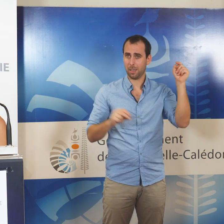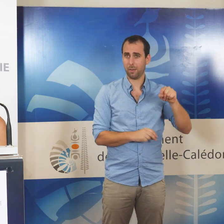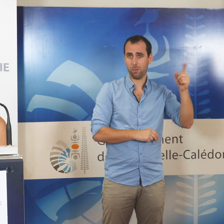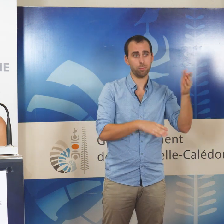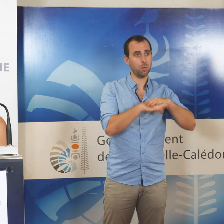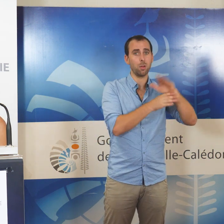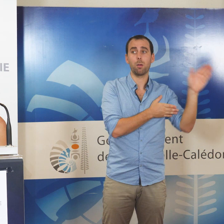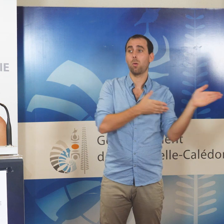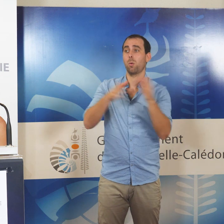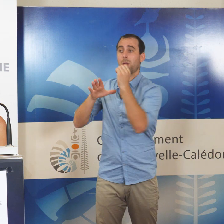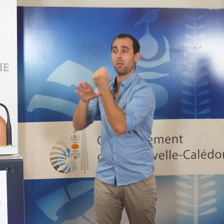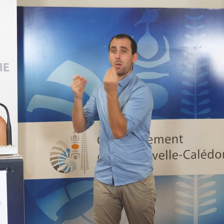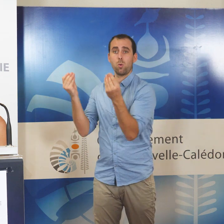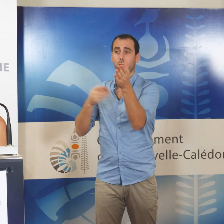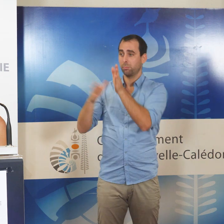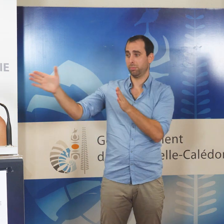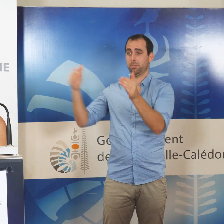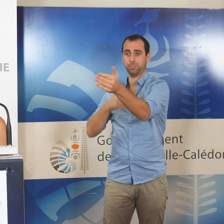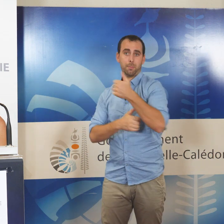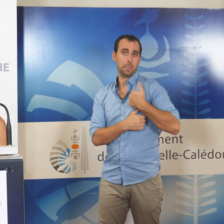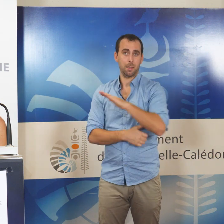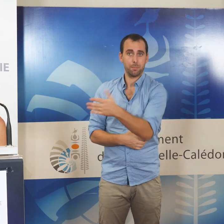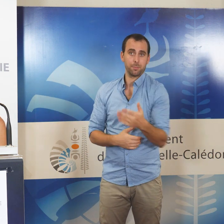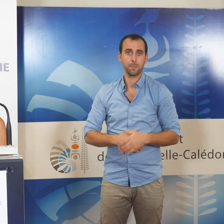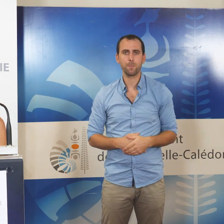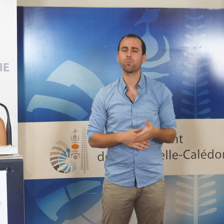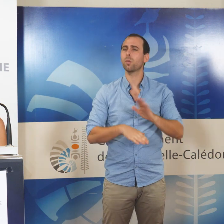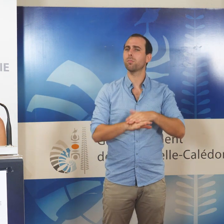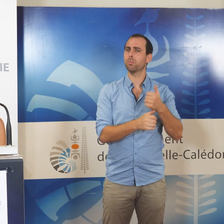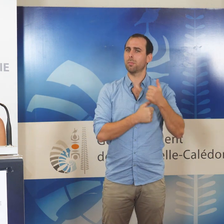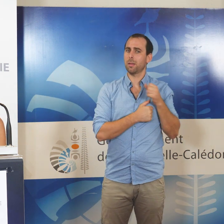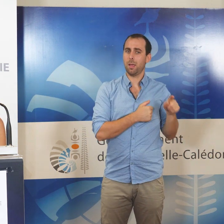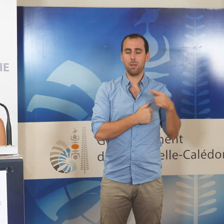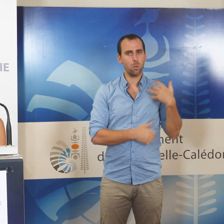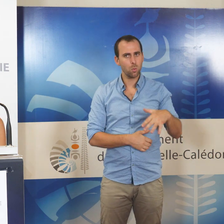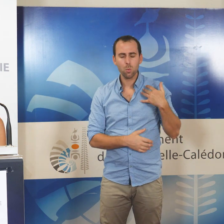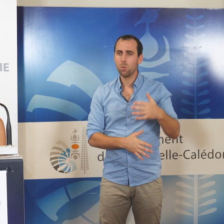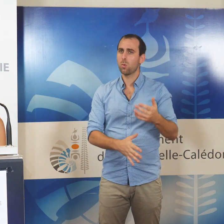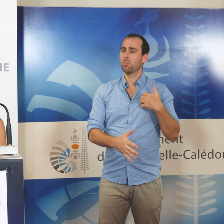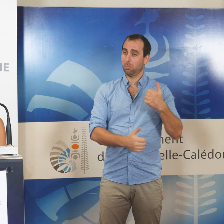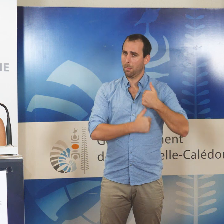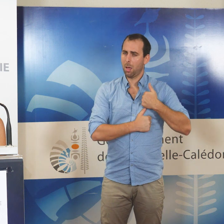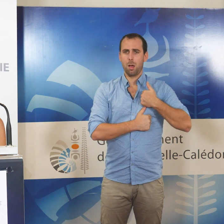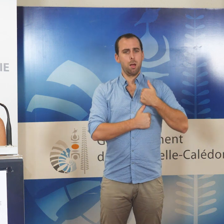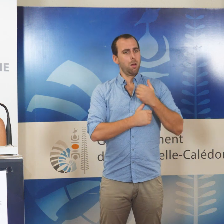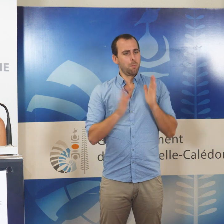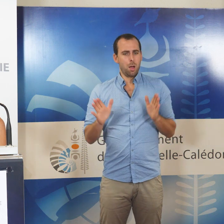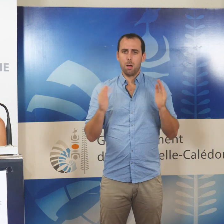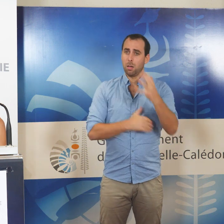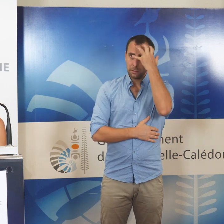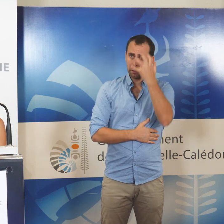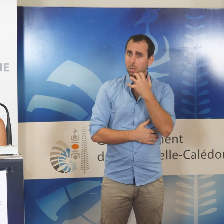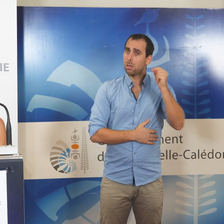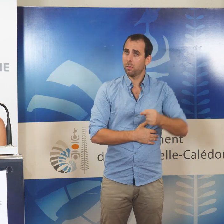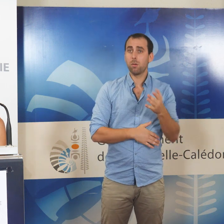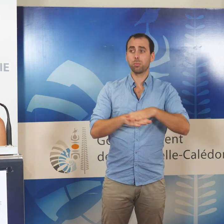sur une caserne. Parce que la discipline militaire, vous savez, c'est un métier où il faut énormément de discipline et avoir un lieu qui permet d'avoir